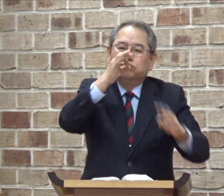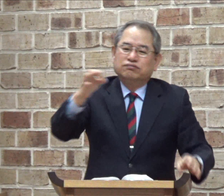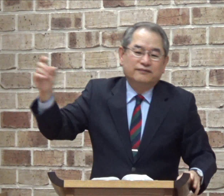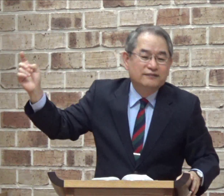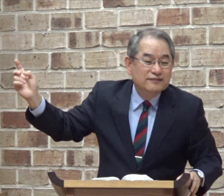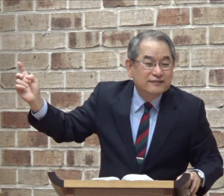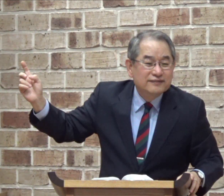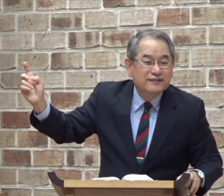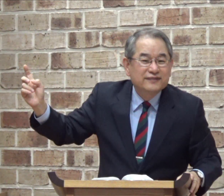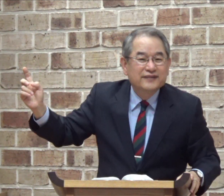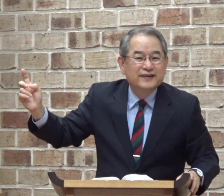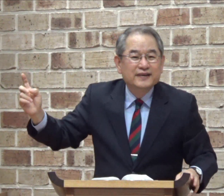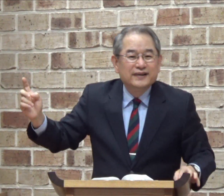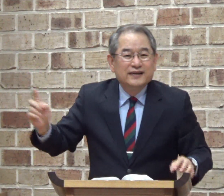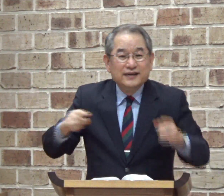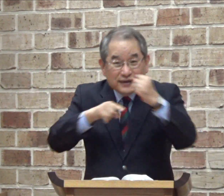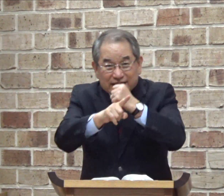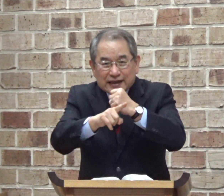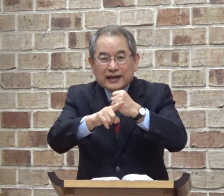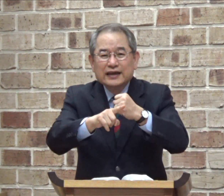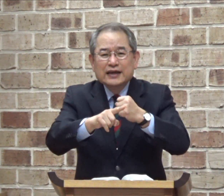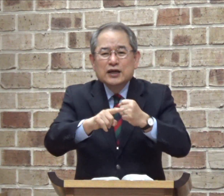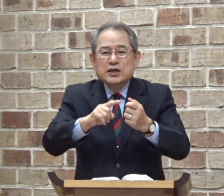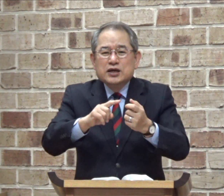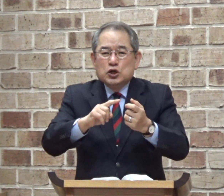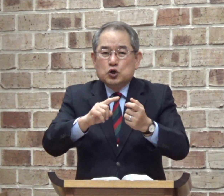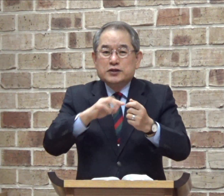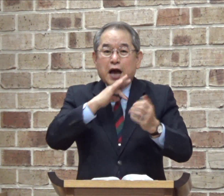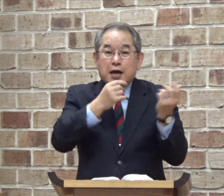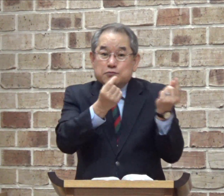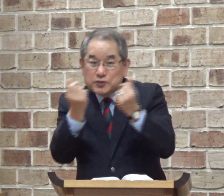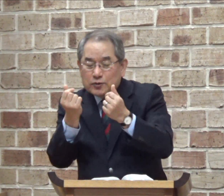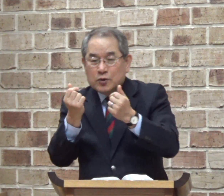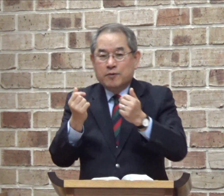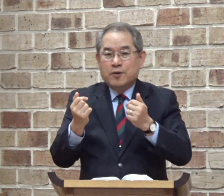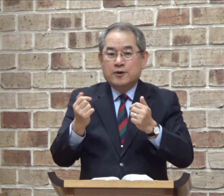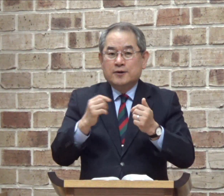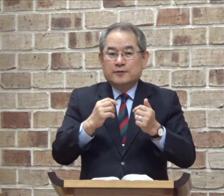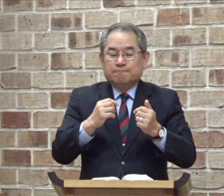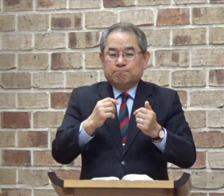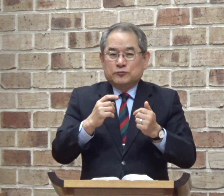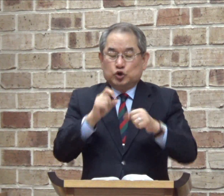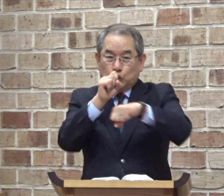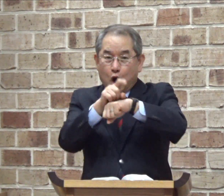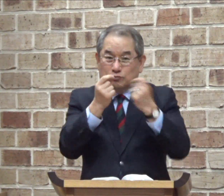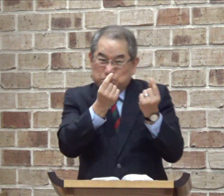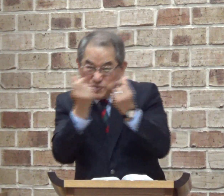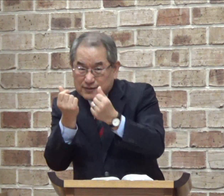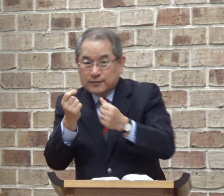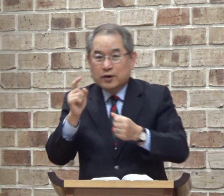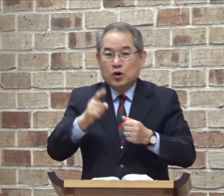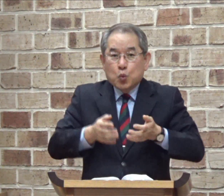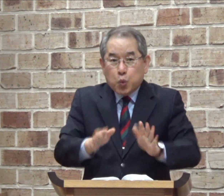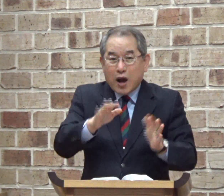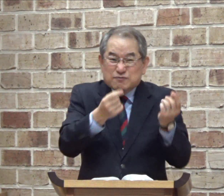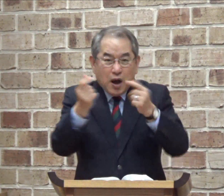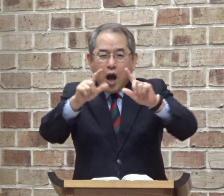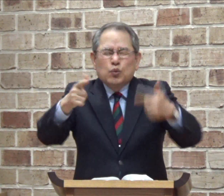나이가 비슷하고 성격이 비슷하고 고향이 비슷하고 아니라 각양각색의 사람들이 서로 모여